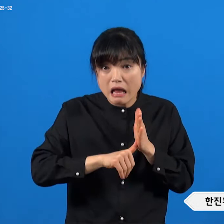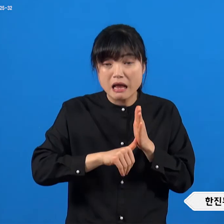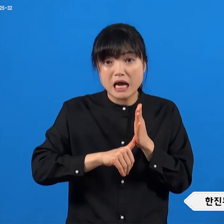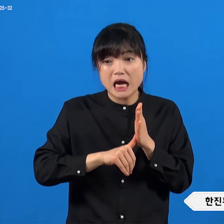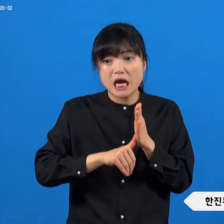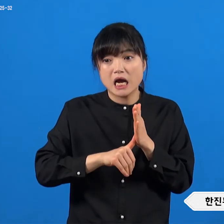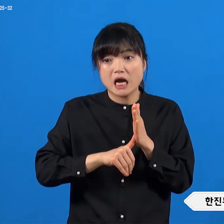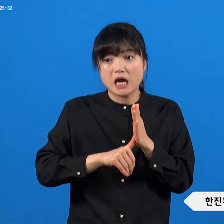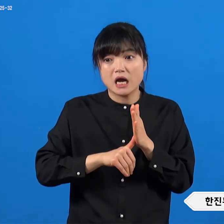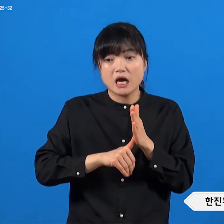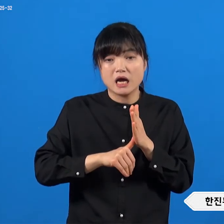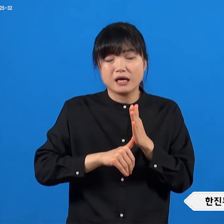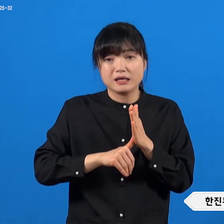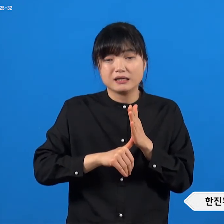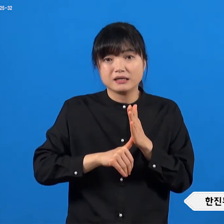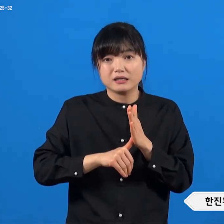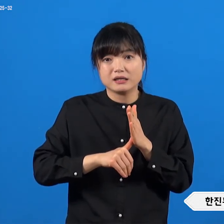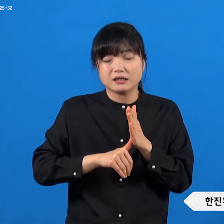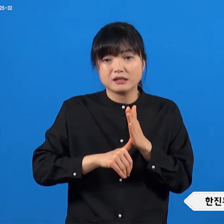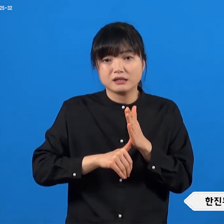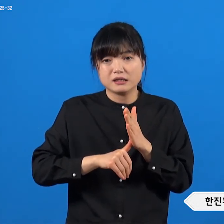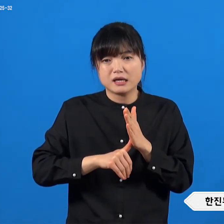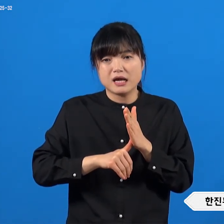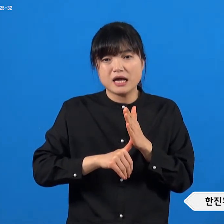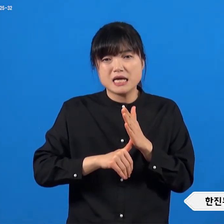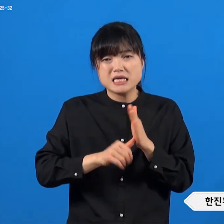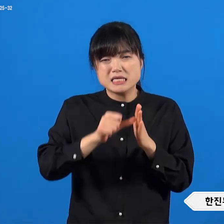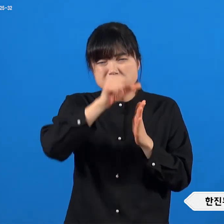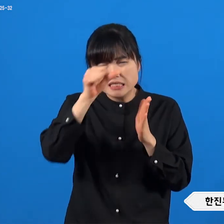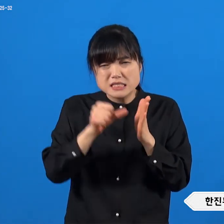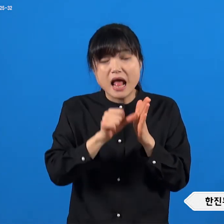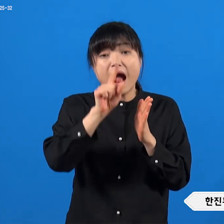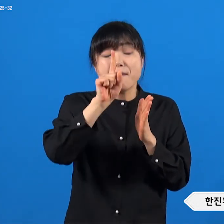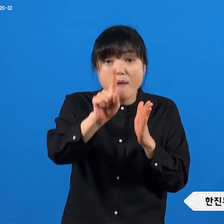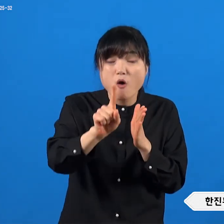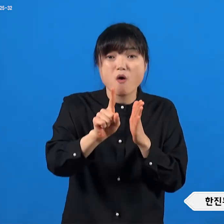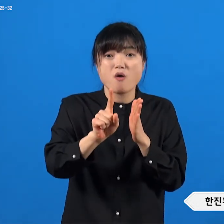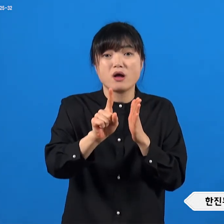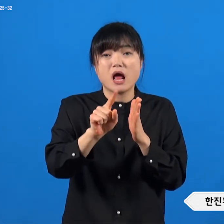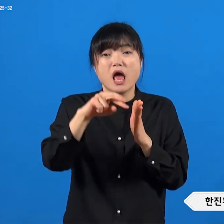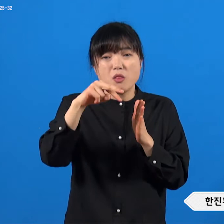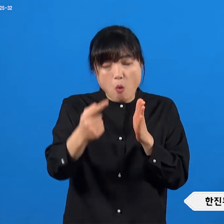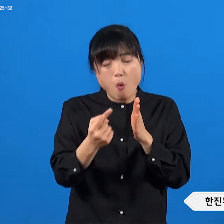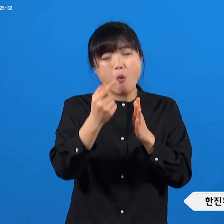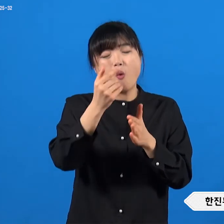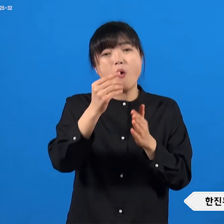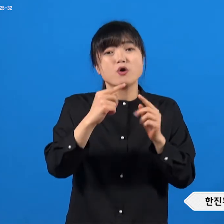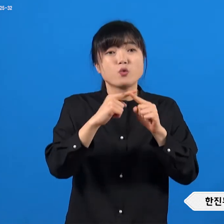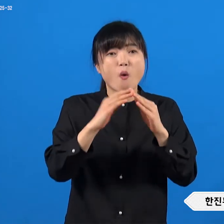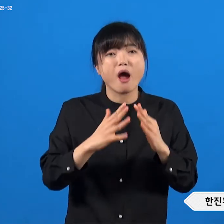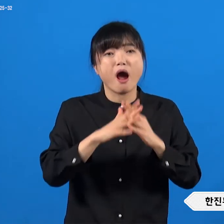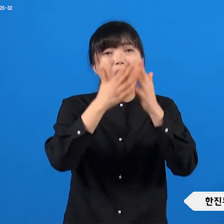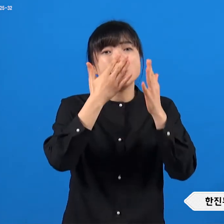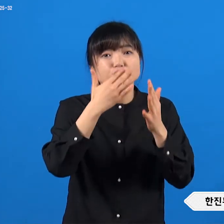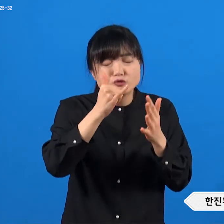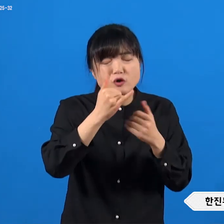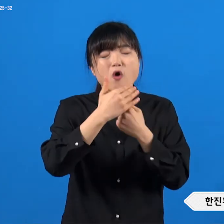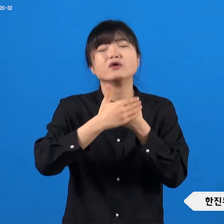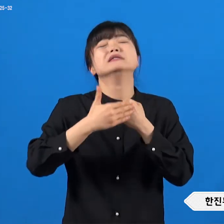이제 절에도 없고 후회도 없고 단 한 번 교회 지을 수 있는 이 기회를 주신 것도